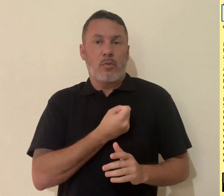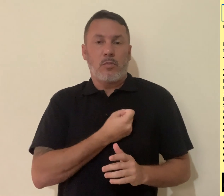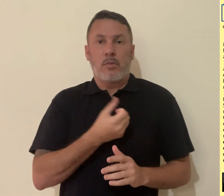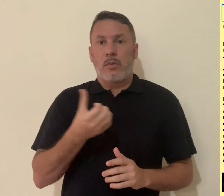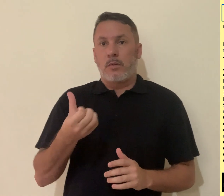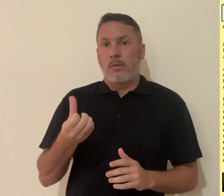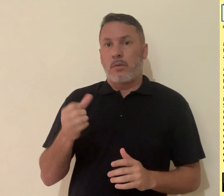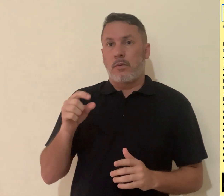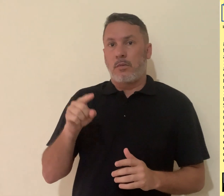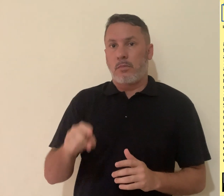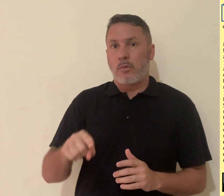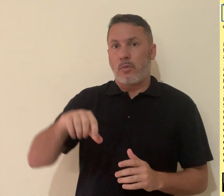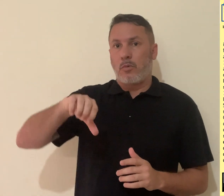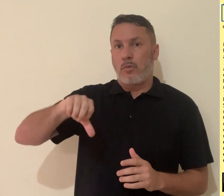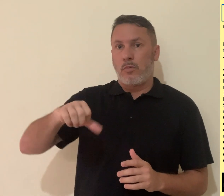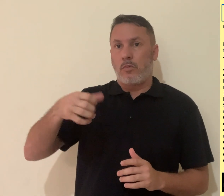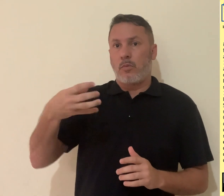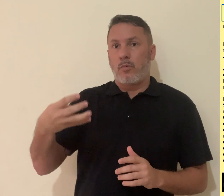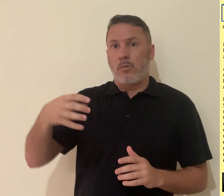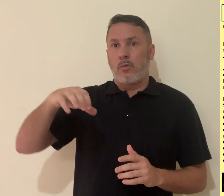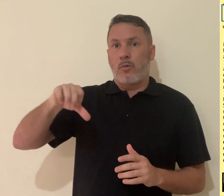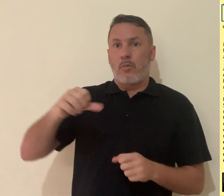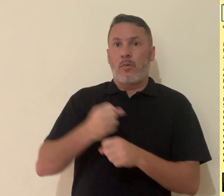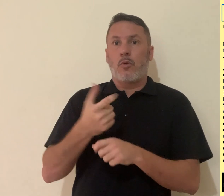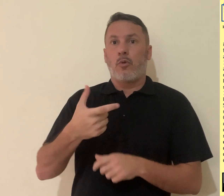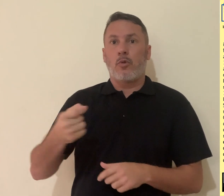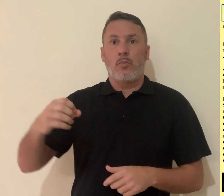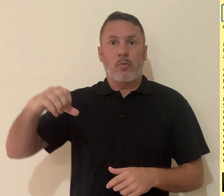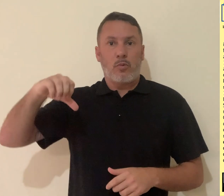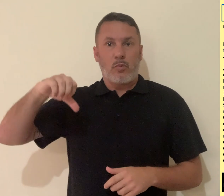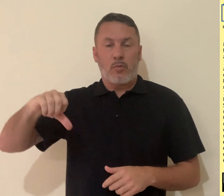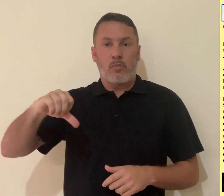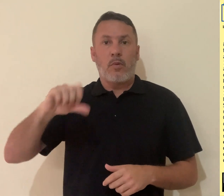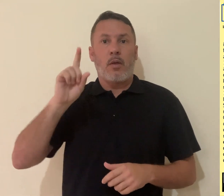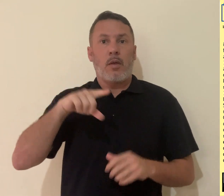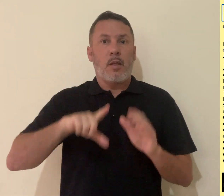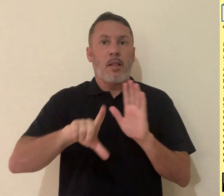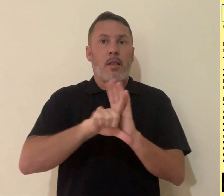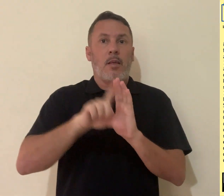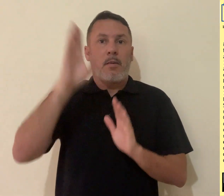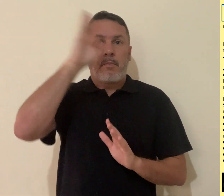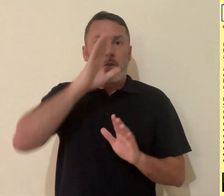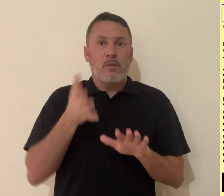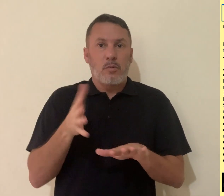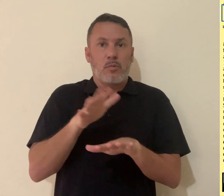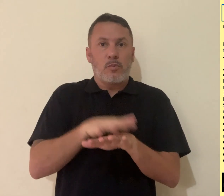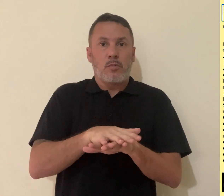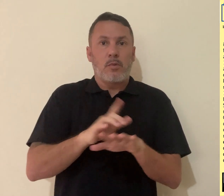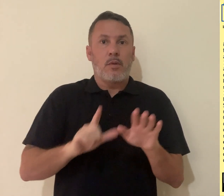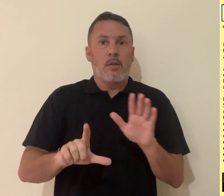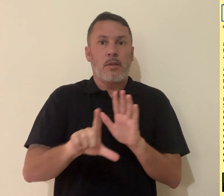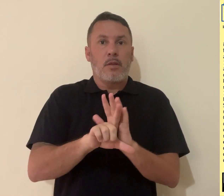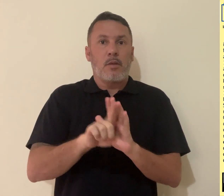6949/2009 no artigo décimo da lei brasileira de inclusão lei nº